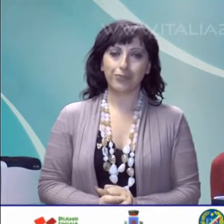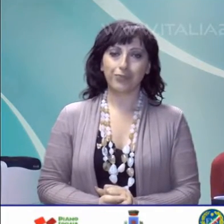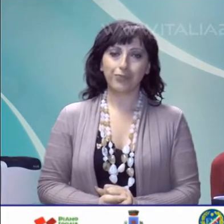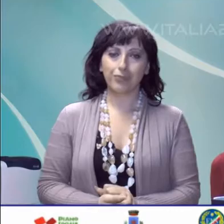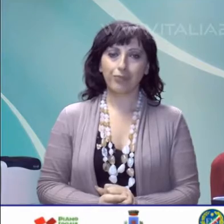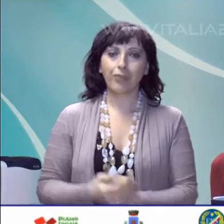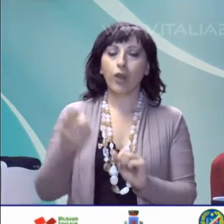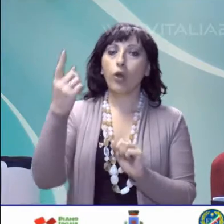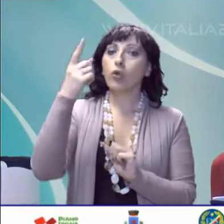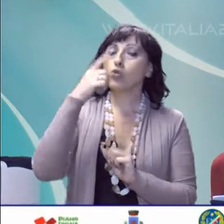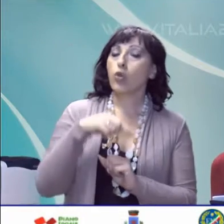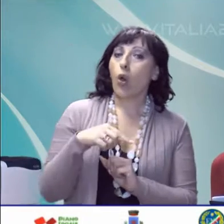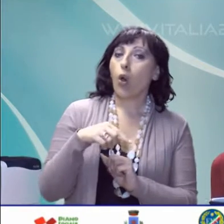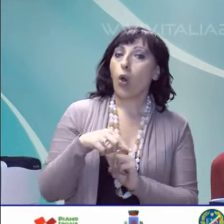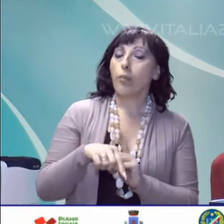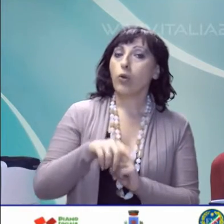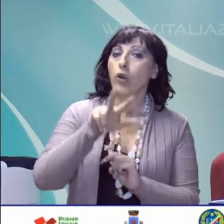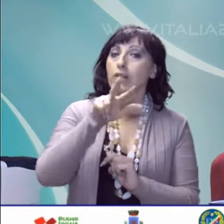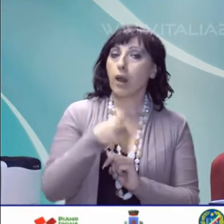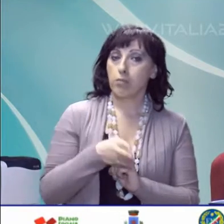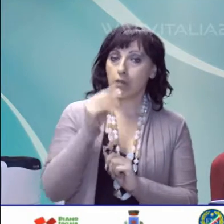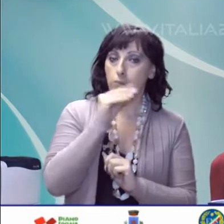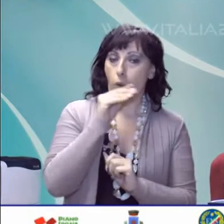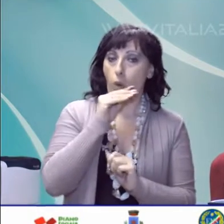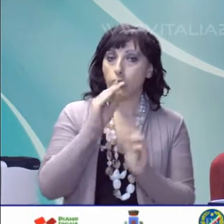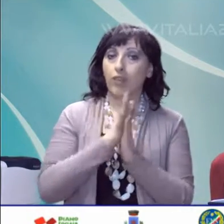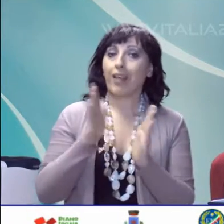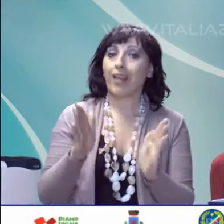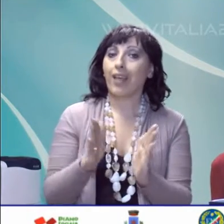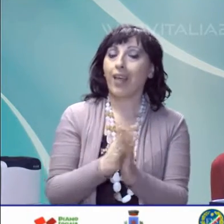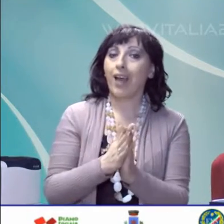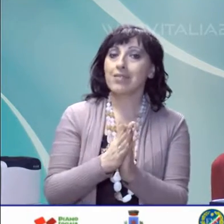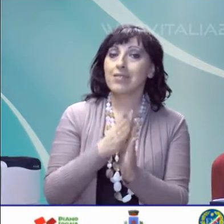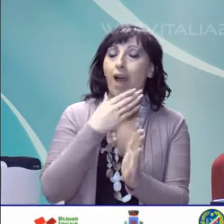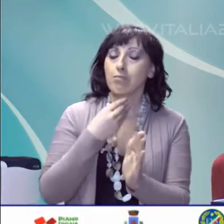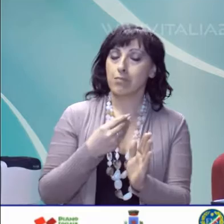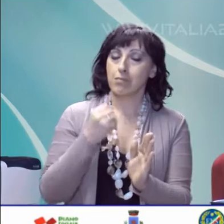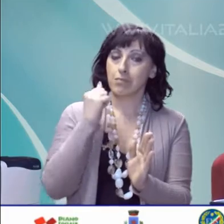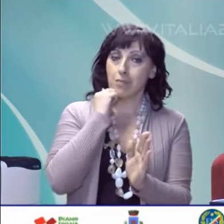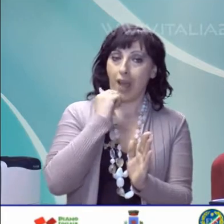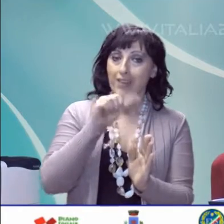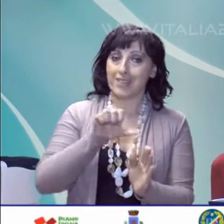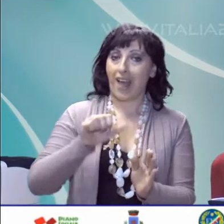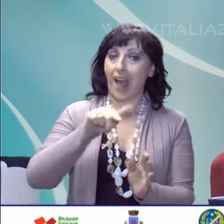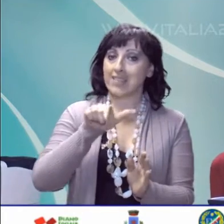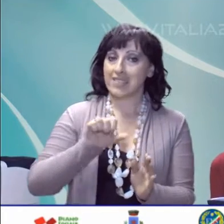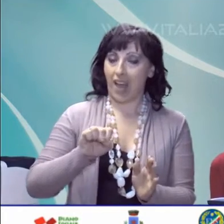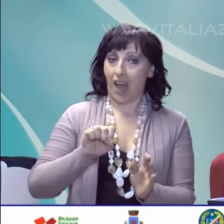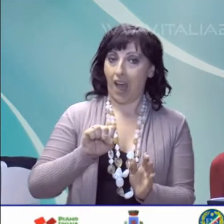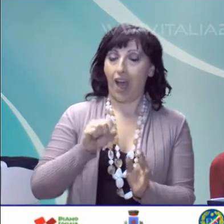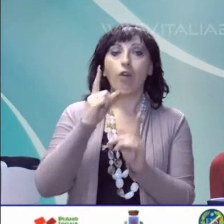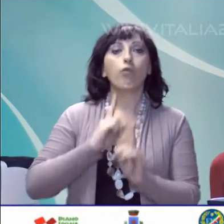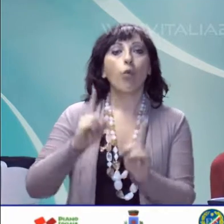Si terranno domani alle 15:30 nella chiesa Madre di Sanza i funerali di Giuseppe Crea,